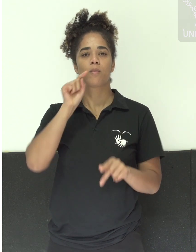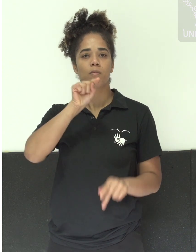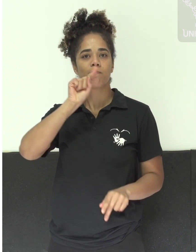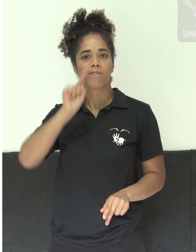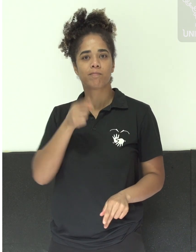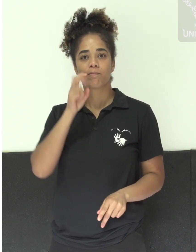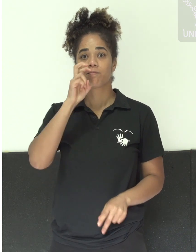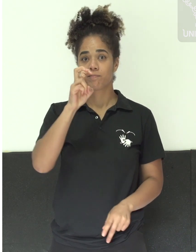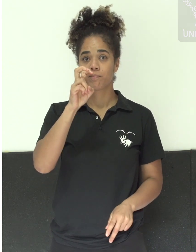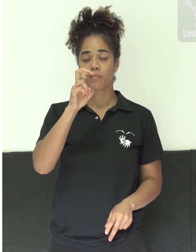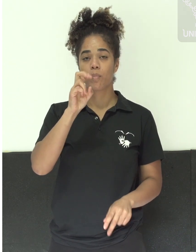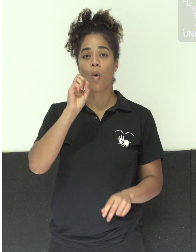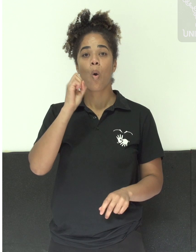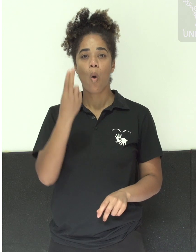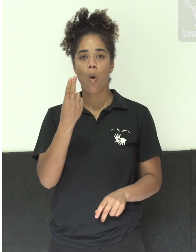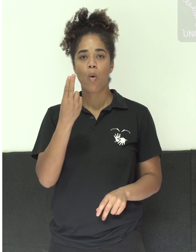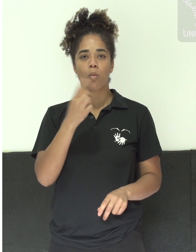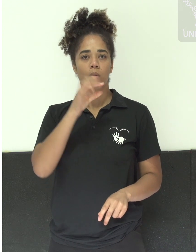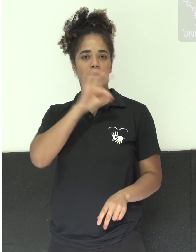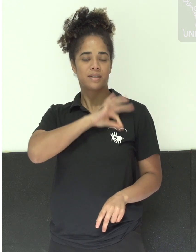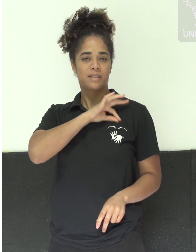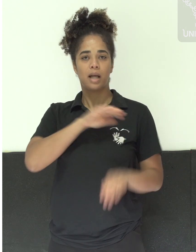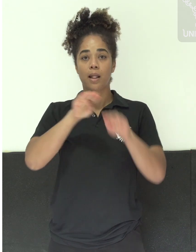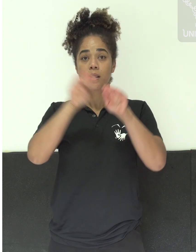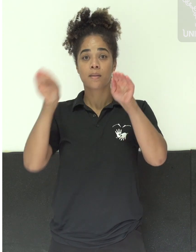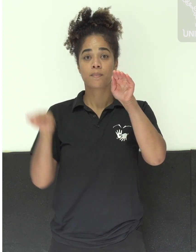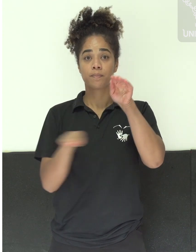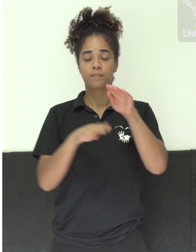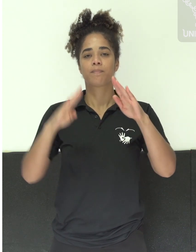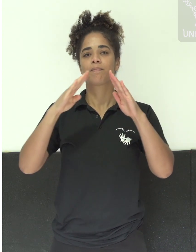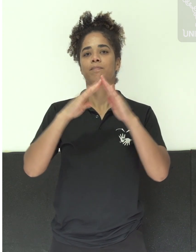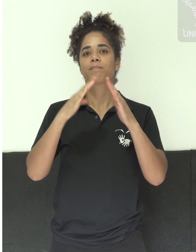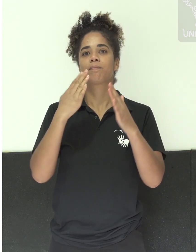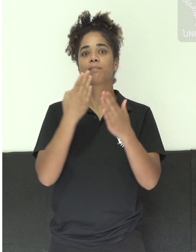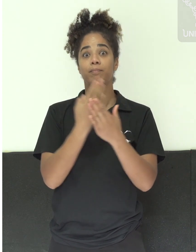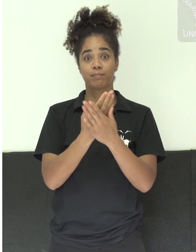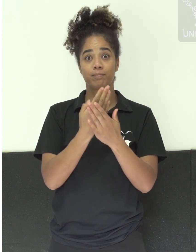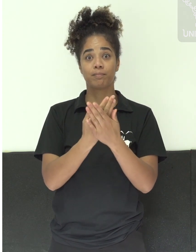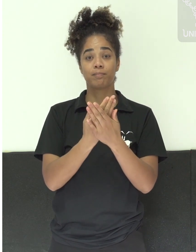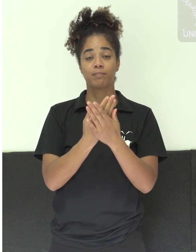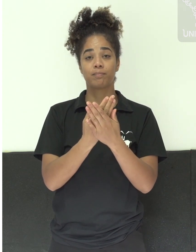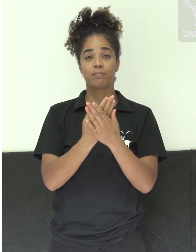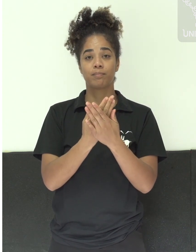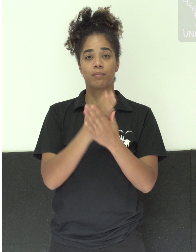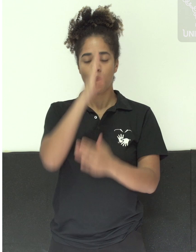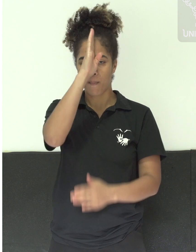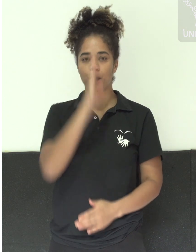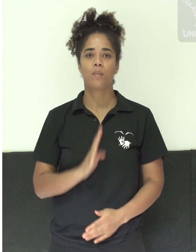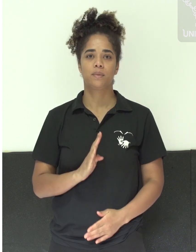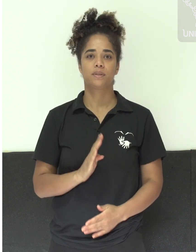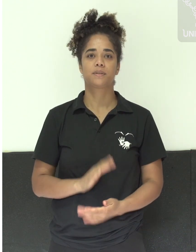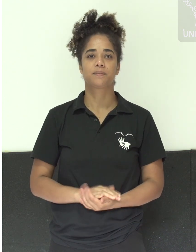1,5 salário mínimo e que tenham cursado integralmente o ensino médio em escolas públicas.